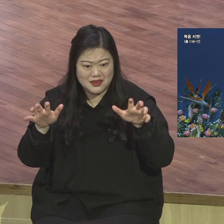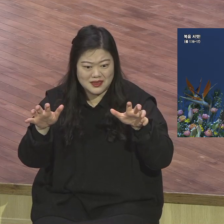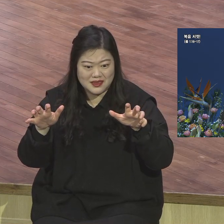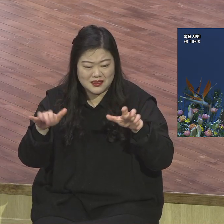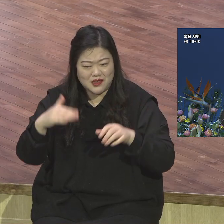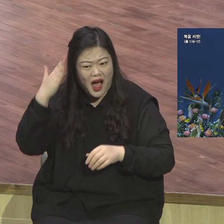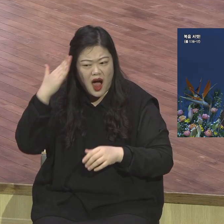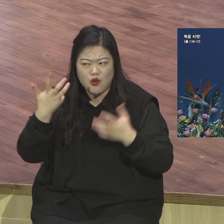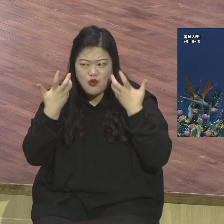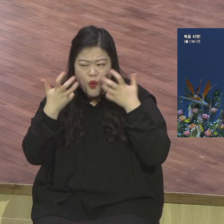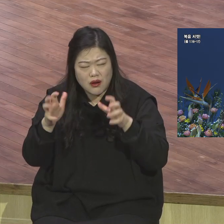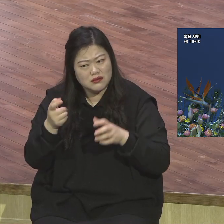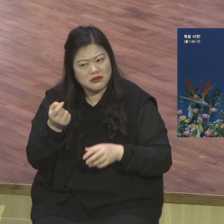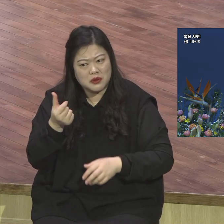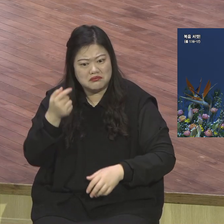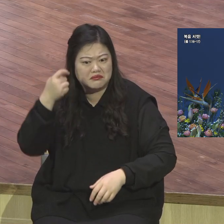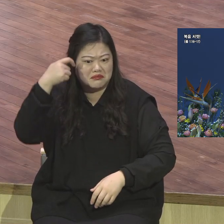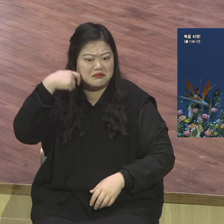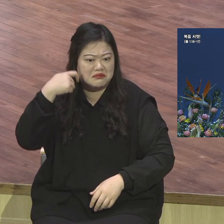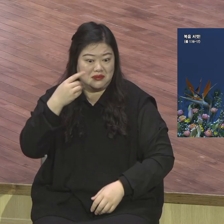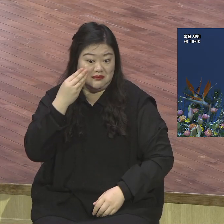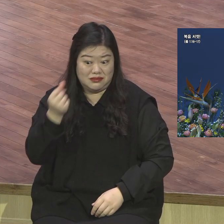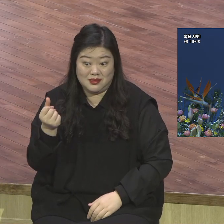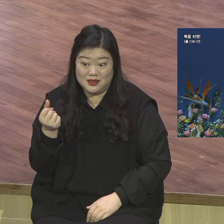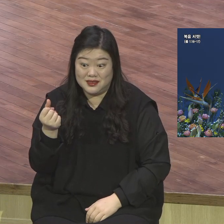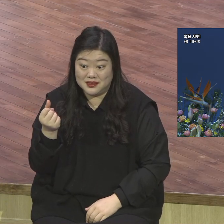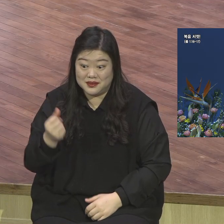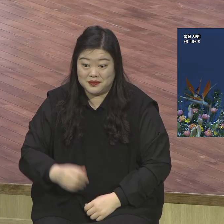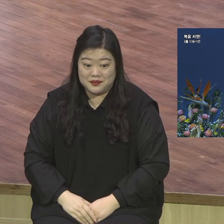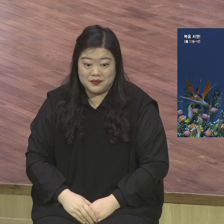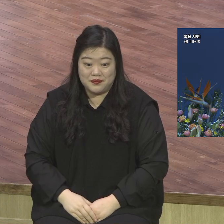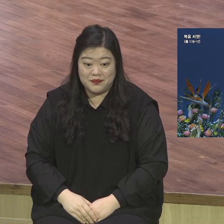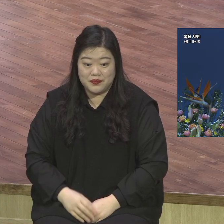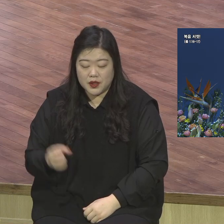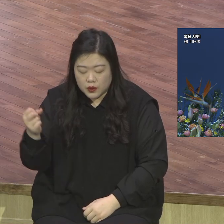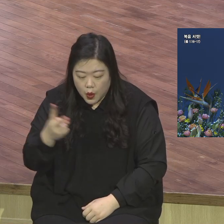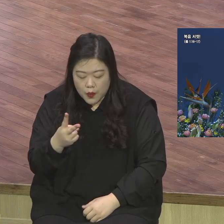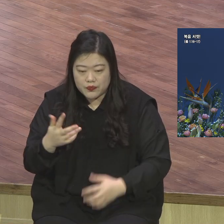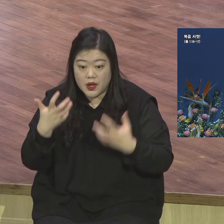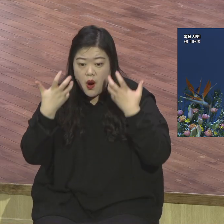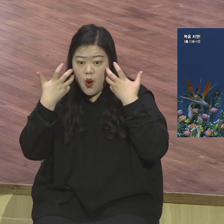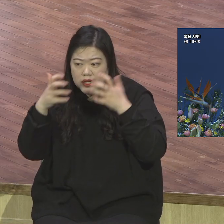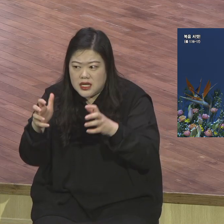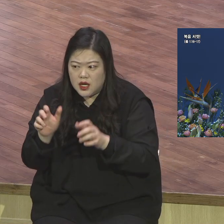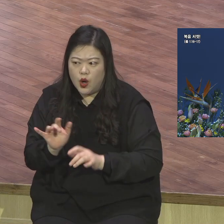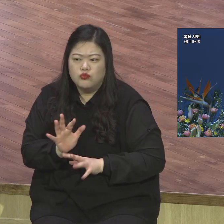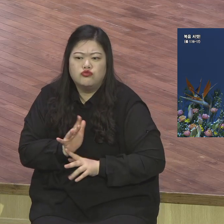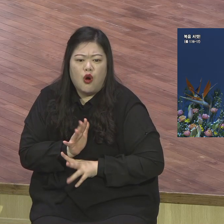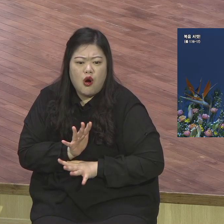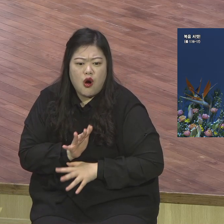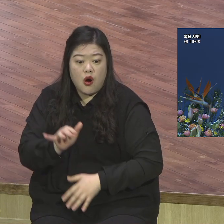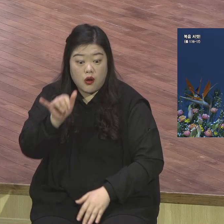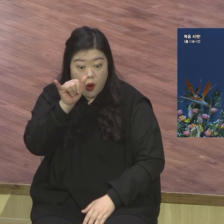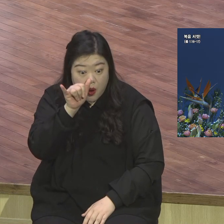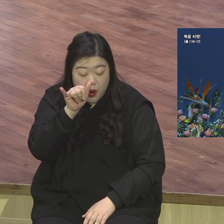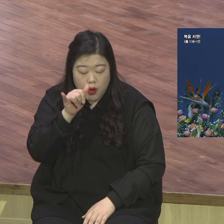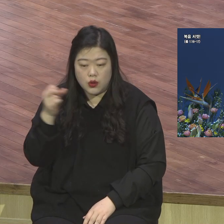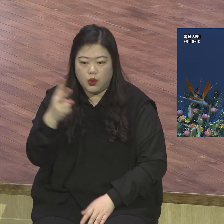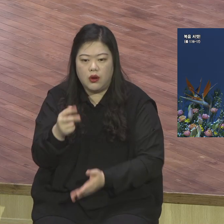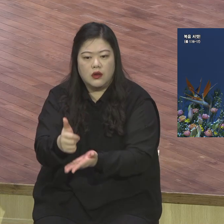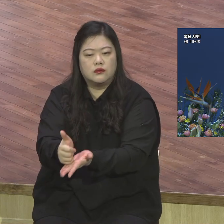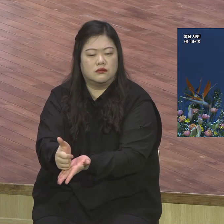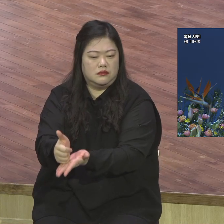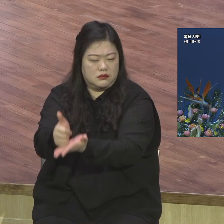옛날부터 우리에게는 이 호랑이를 공포의 대상인가 동시에 경외의